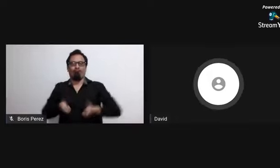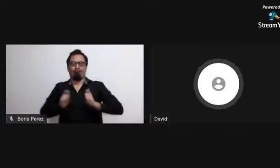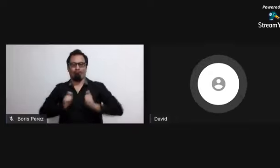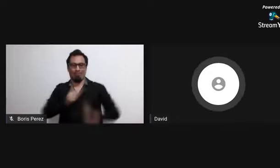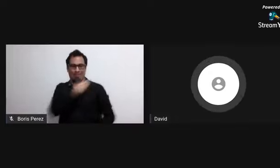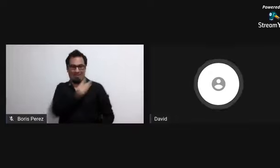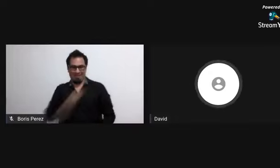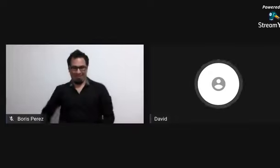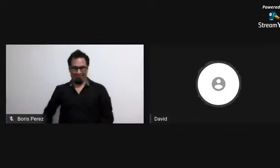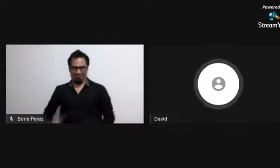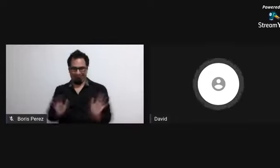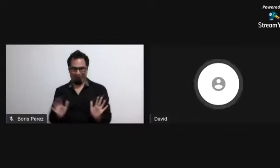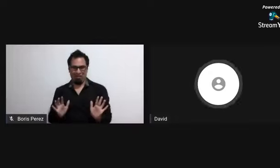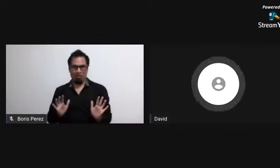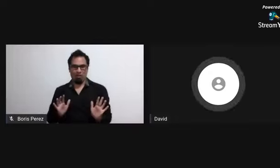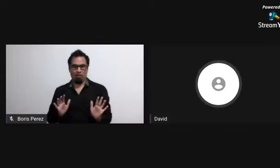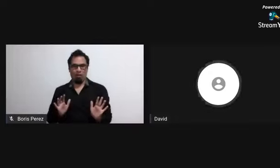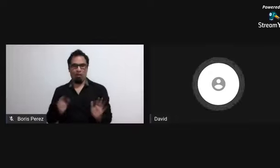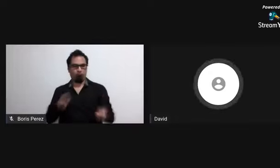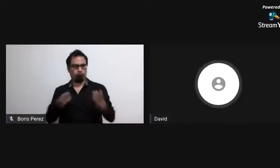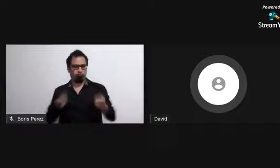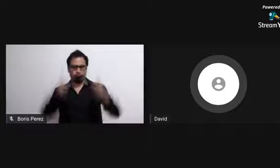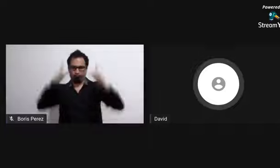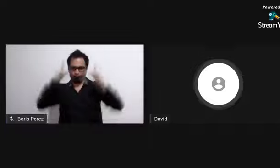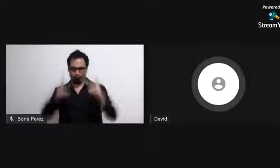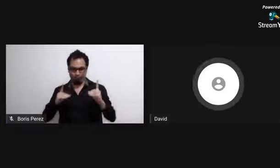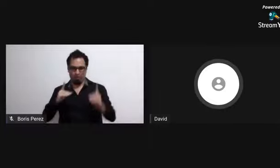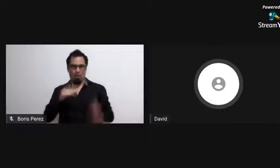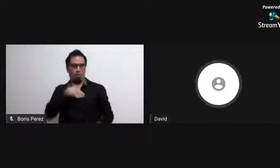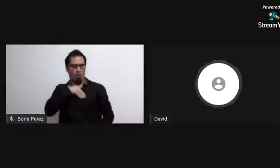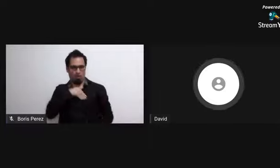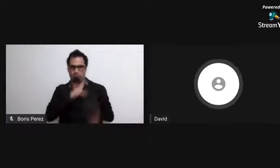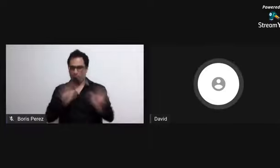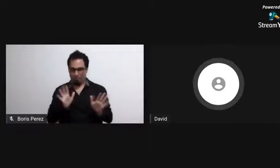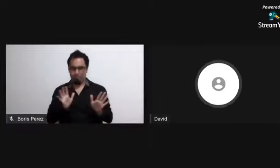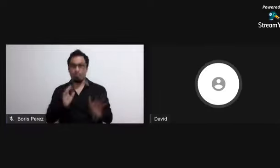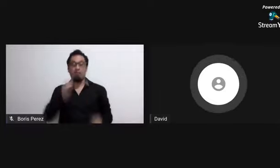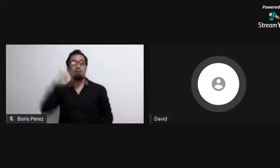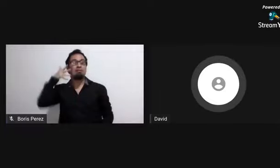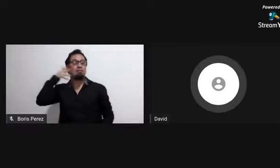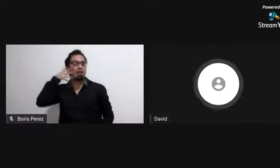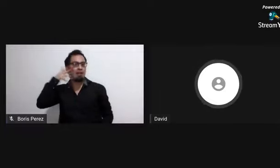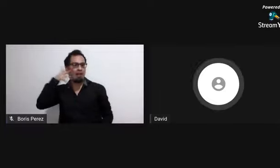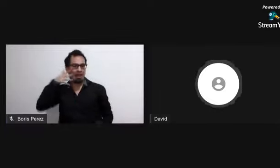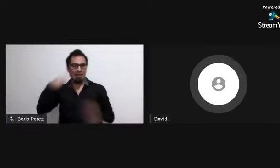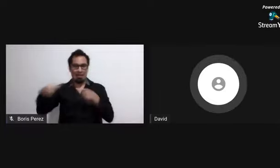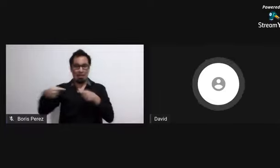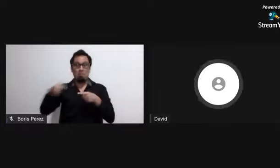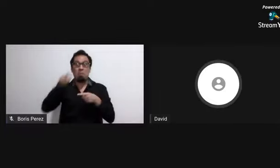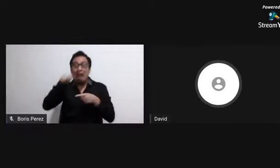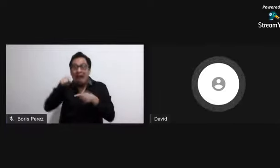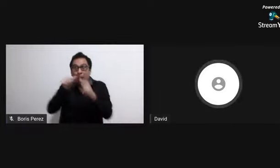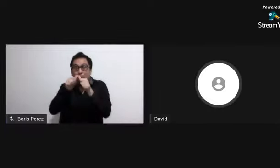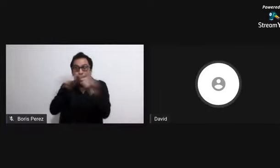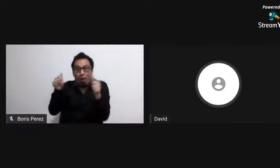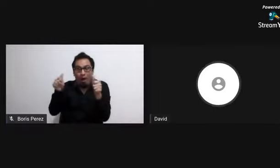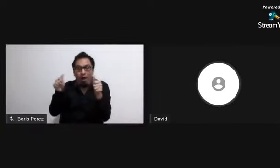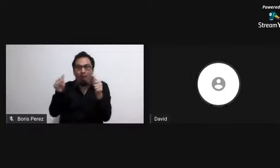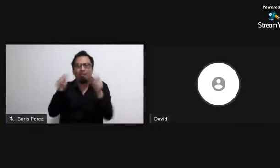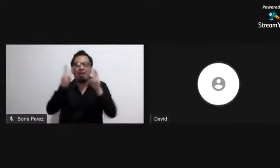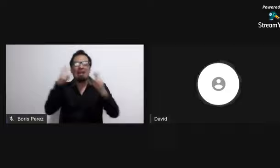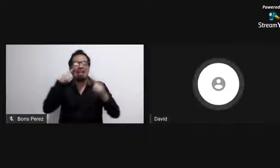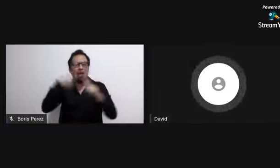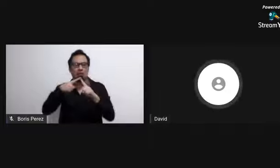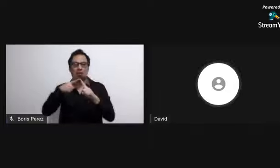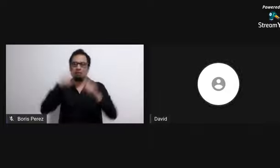Bueno, lo que sucede básicamente es que sabemos que en el momento en el que Simón Bolívar empieza o es nombrado como